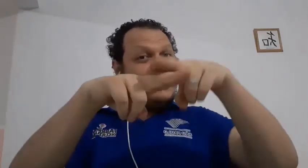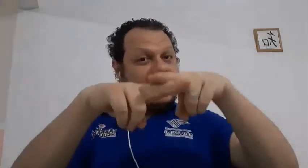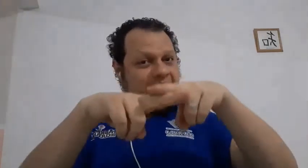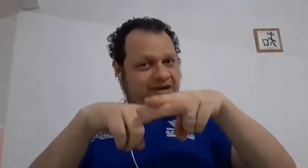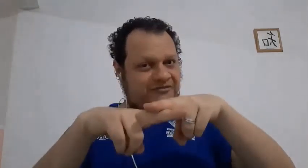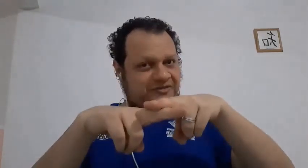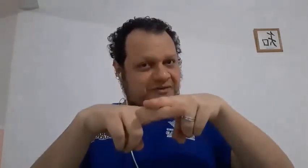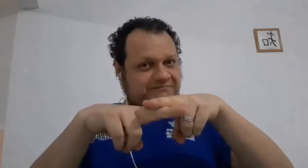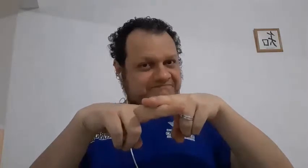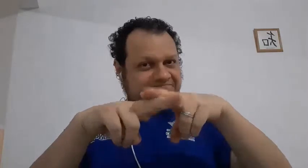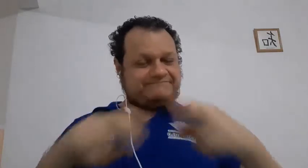F.